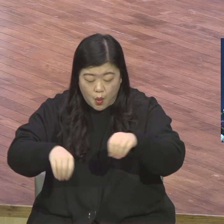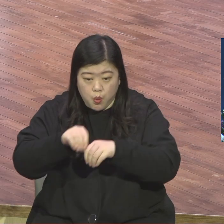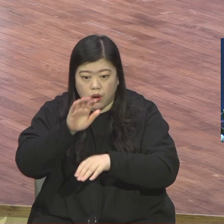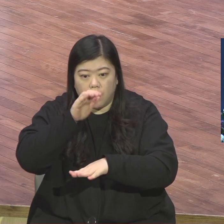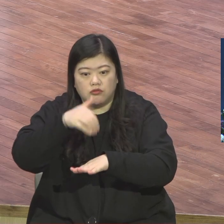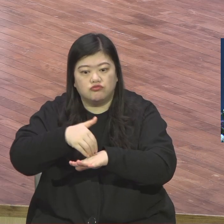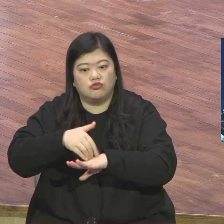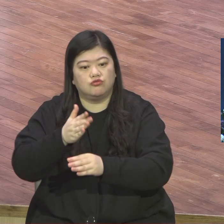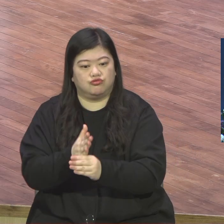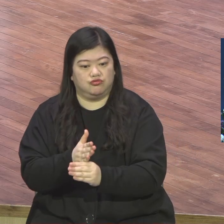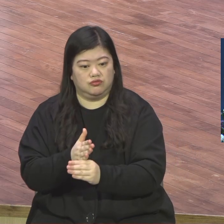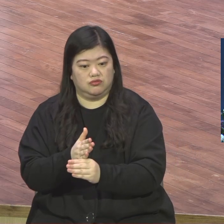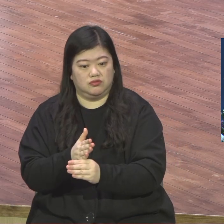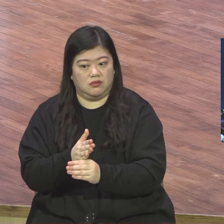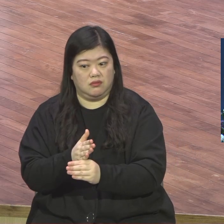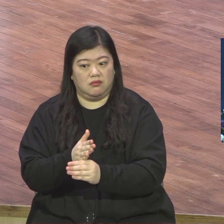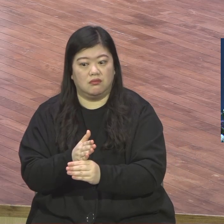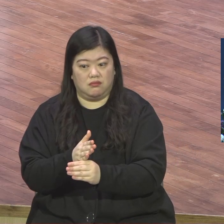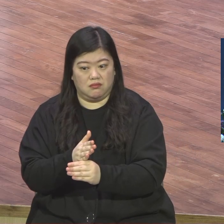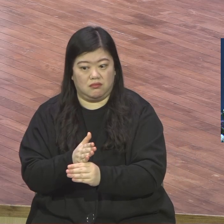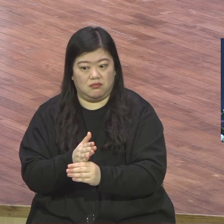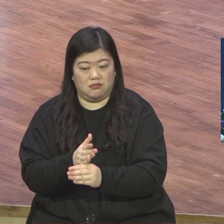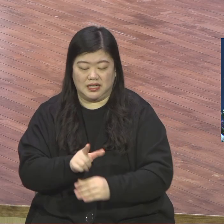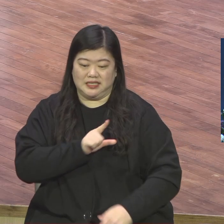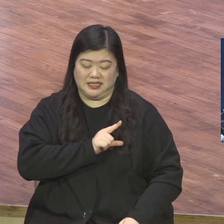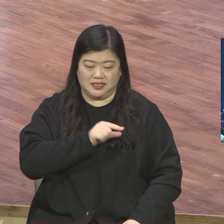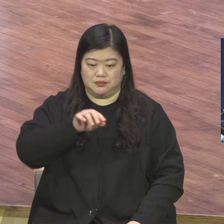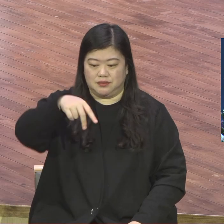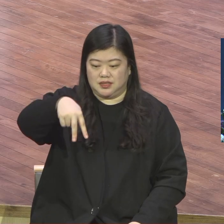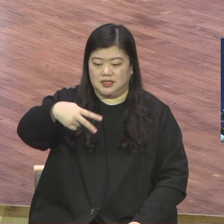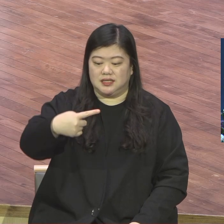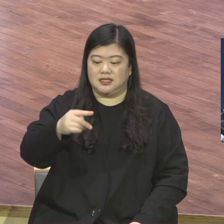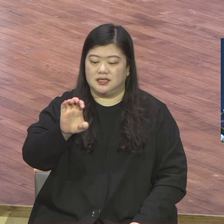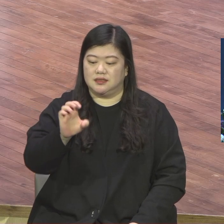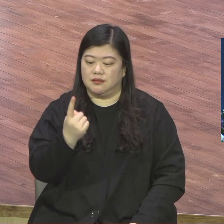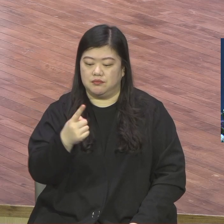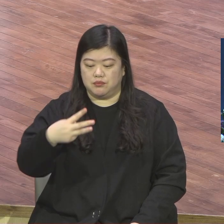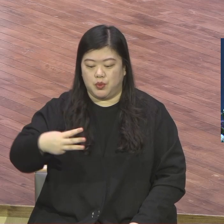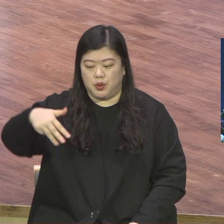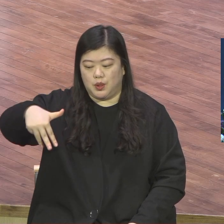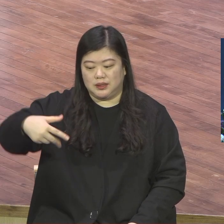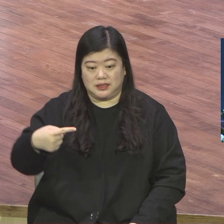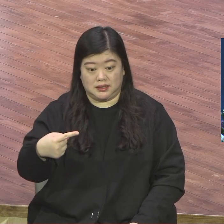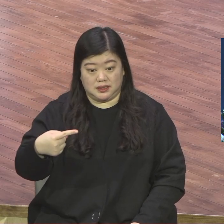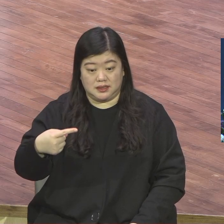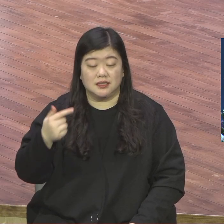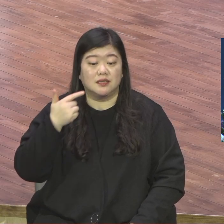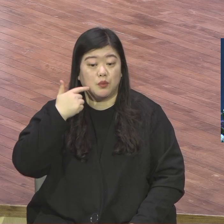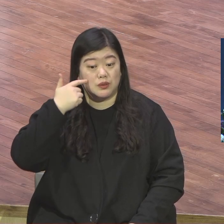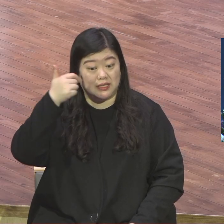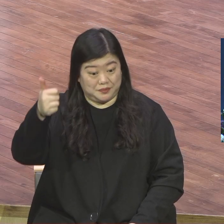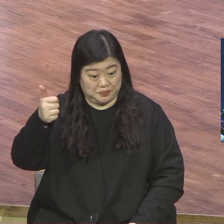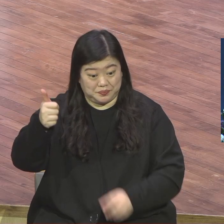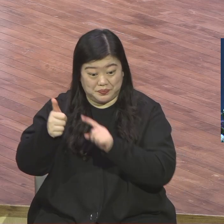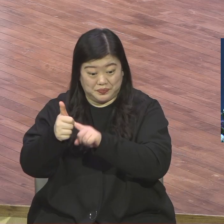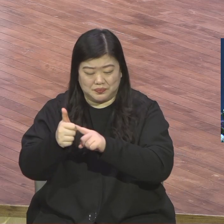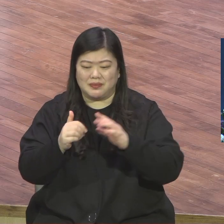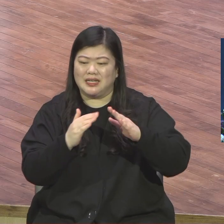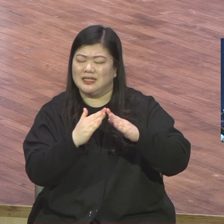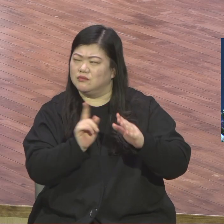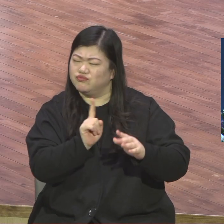헌신하는 거예요. 찰스 스폴츠 목사님이 한 시골 농가에 방문한 적이 있는데 그